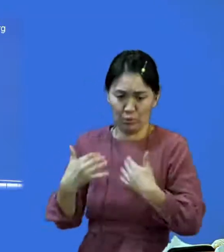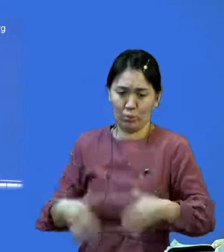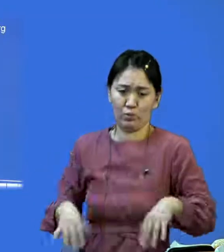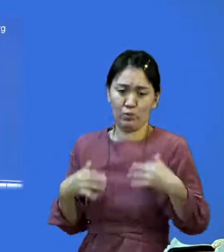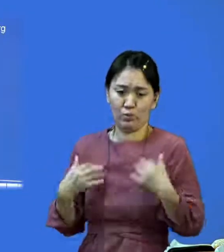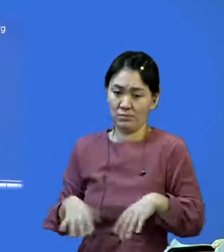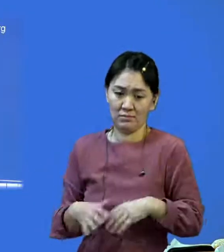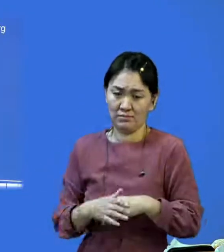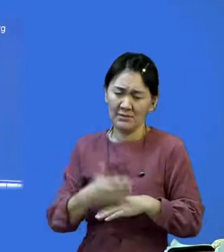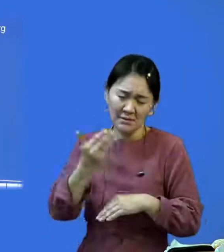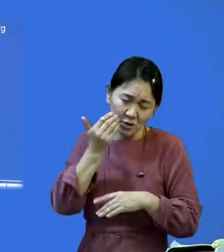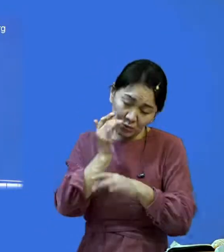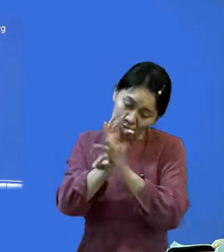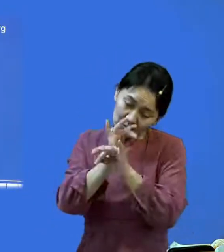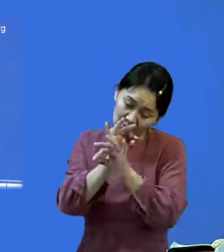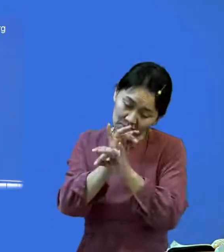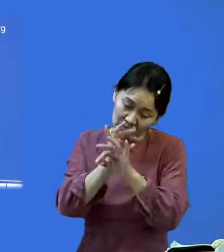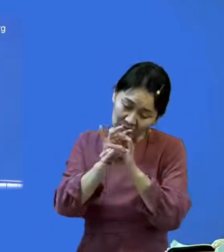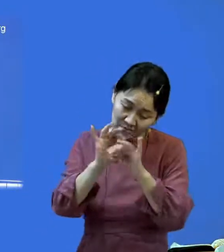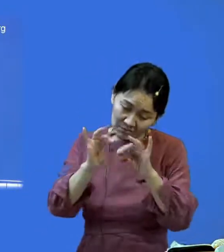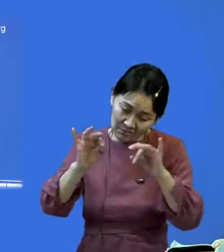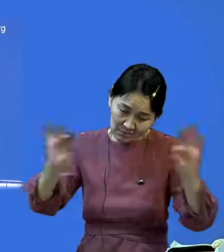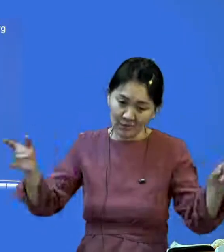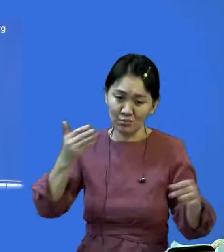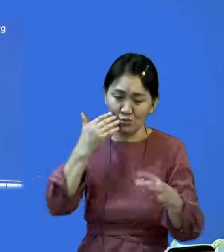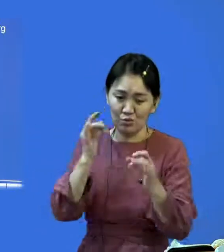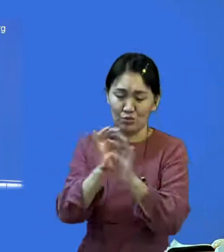Ян зүрийн жимсийг бүтээч гэсэн.